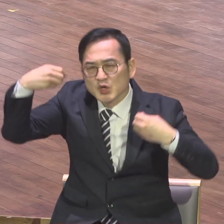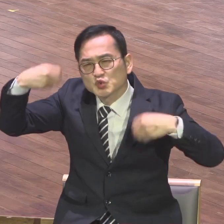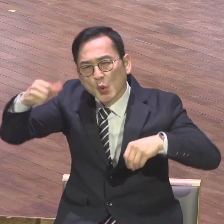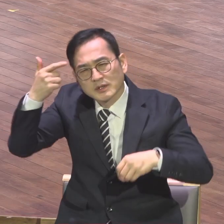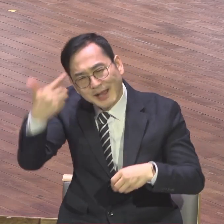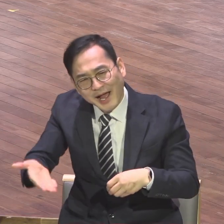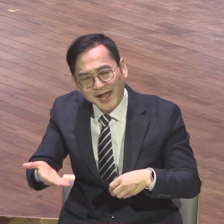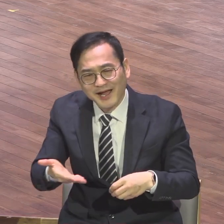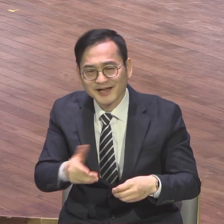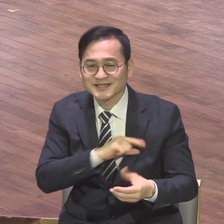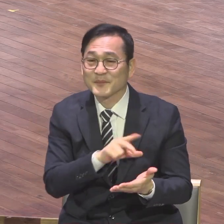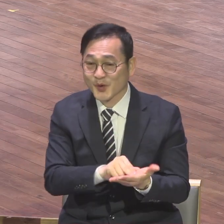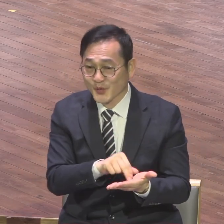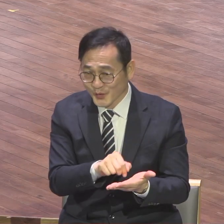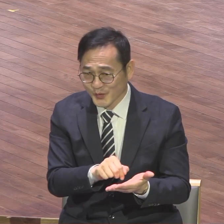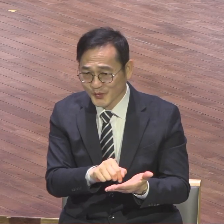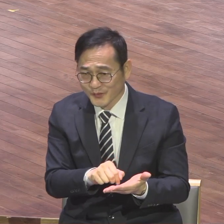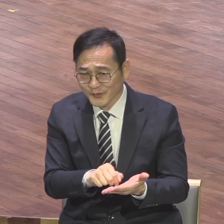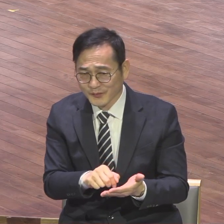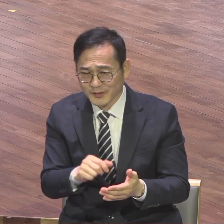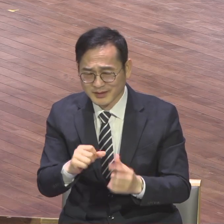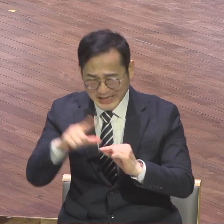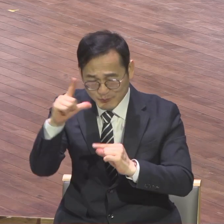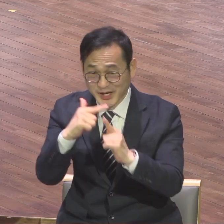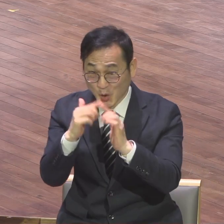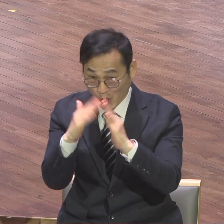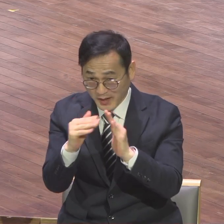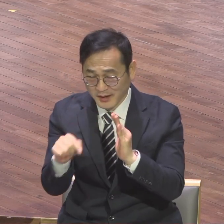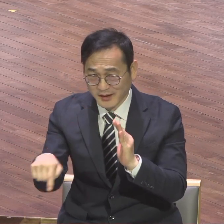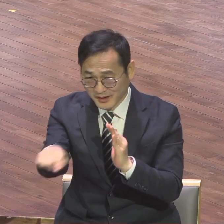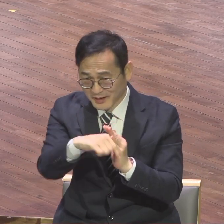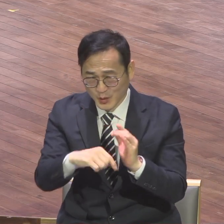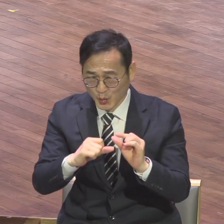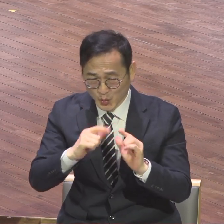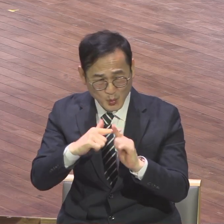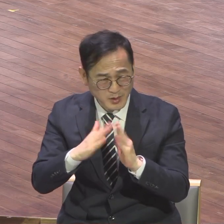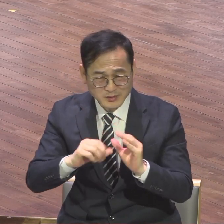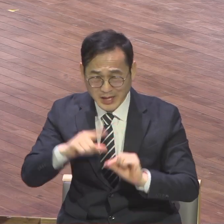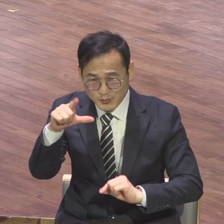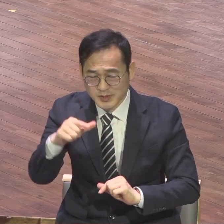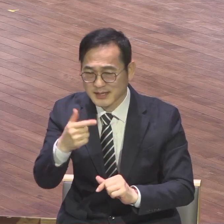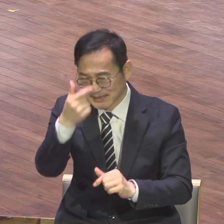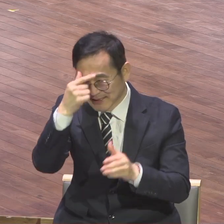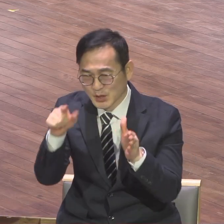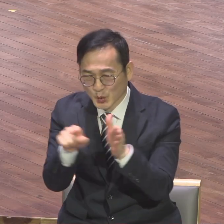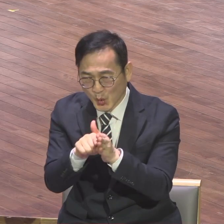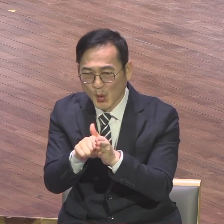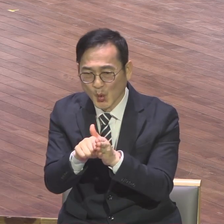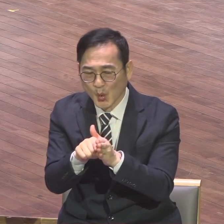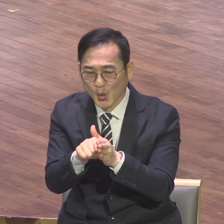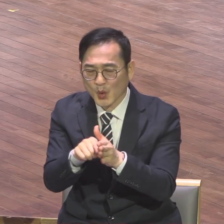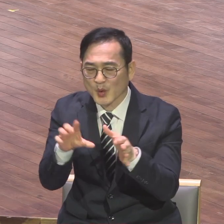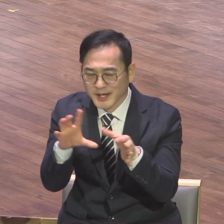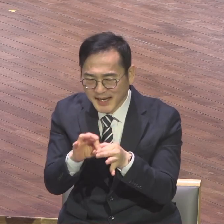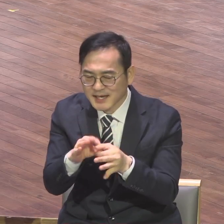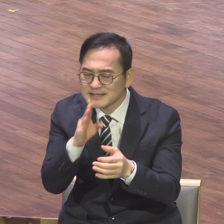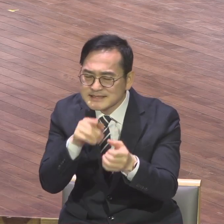보면 많은 이 교회가 기독교의 진리에 물을 타버렸다.